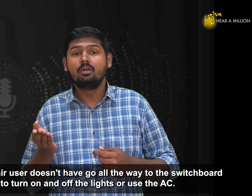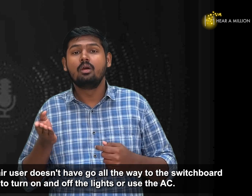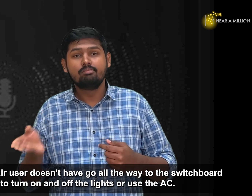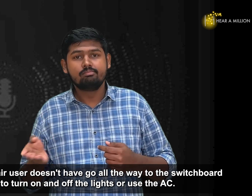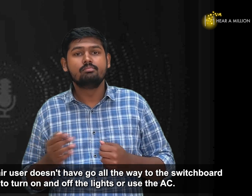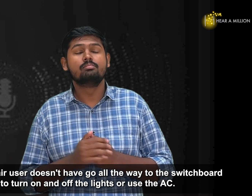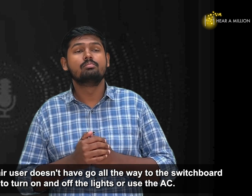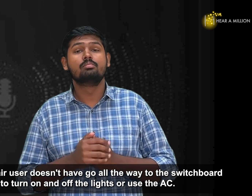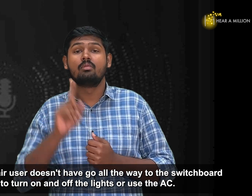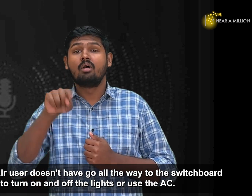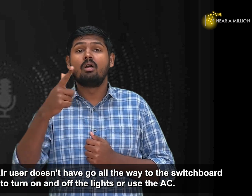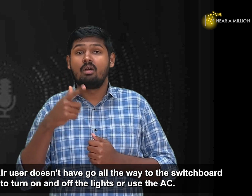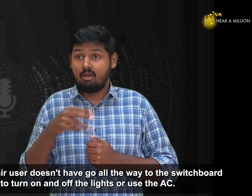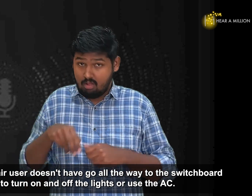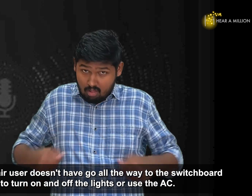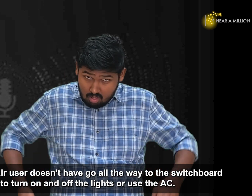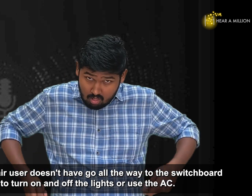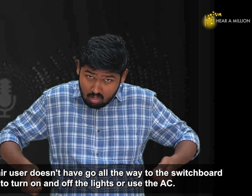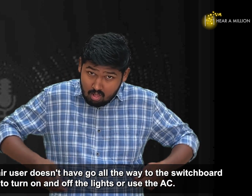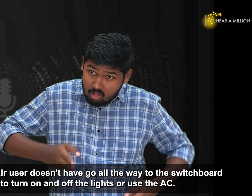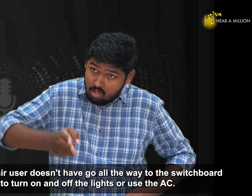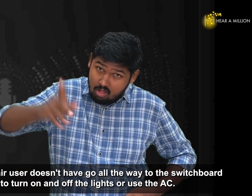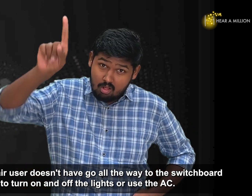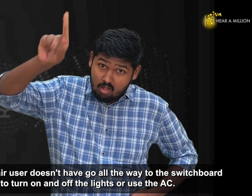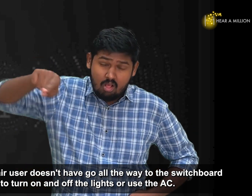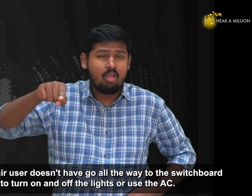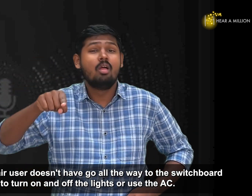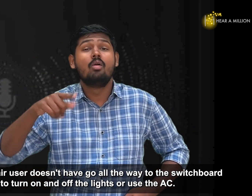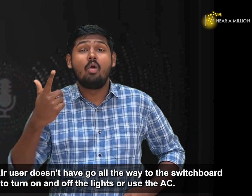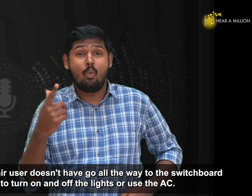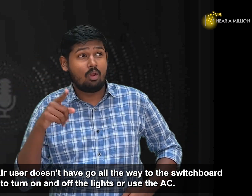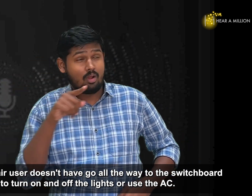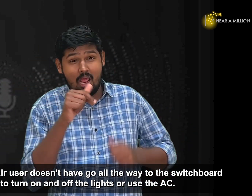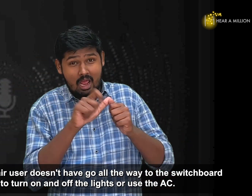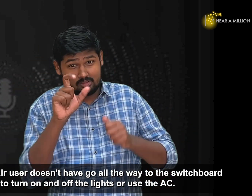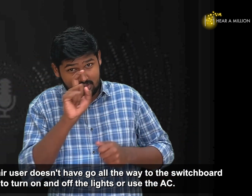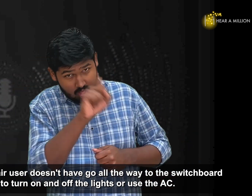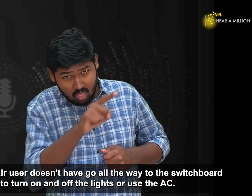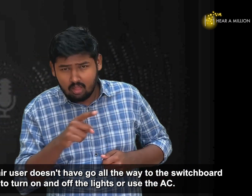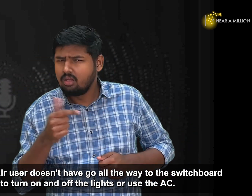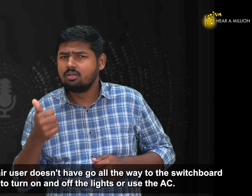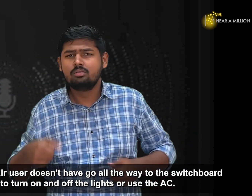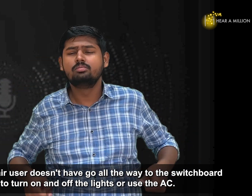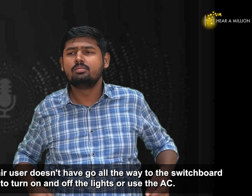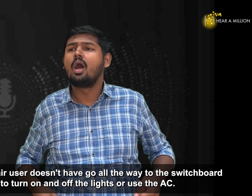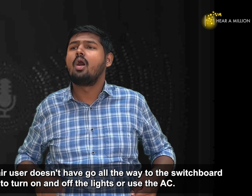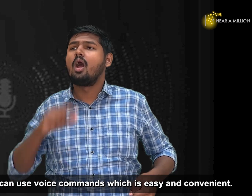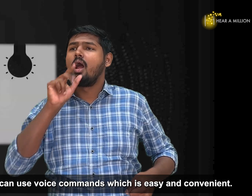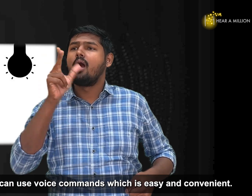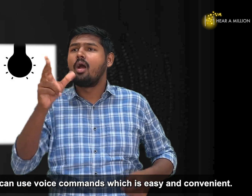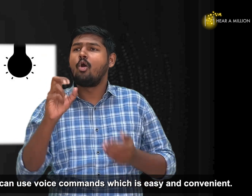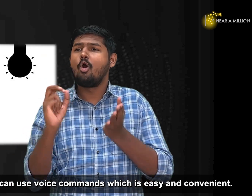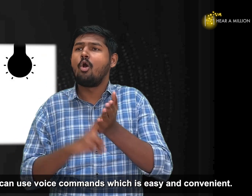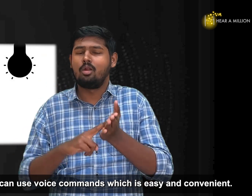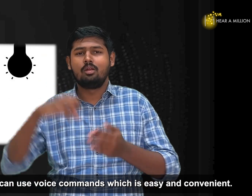लिए, AC को उपयोग करने के लिए स्विच बोर्ड तक जाने की ज़रूरत नहीं है। इसके